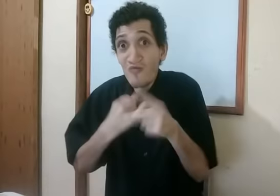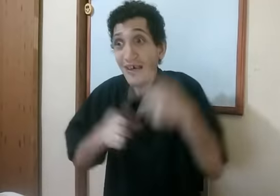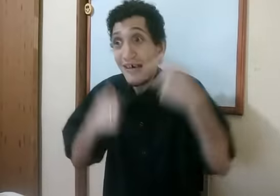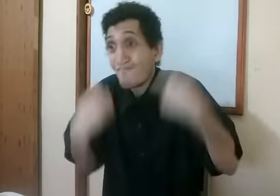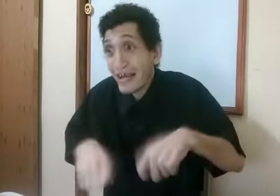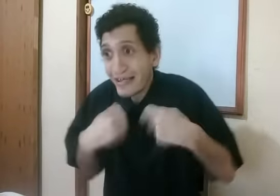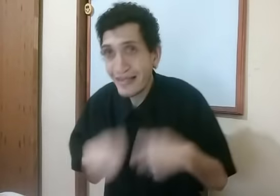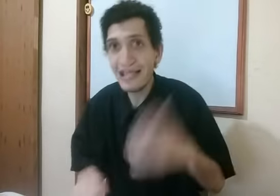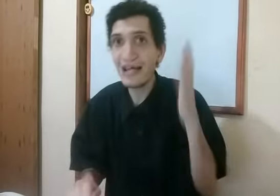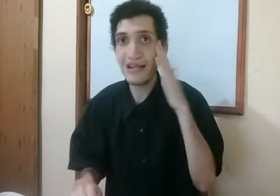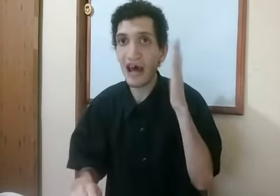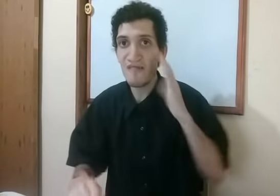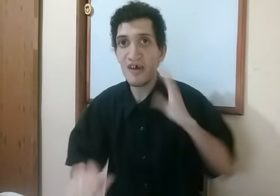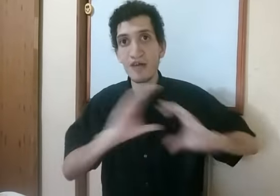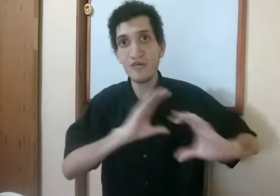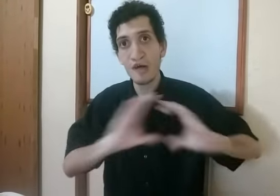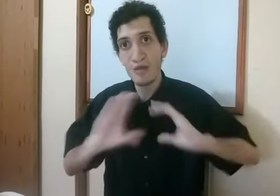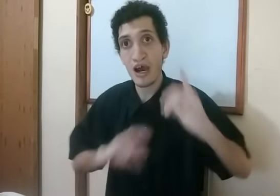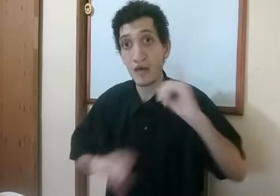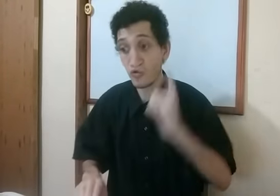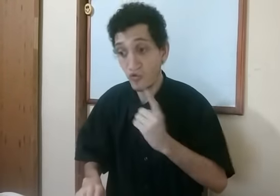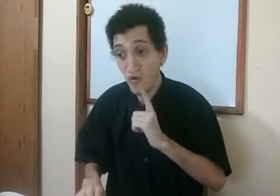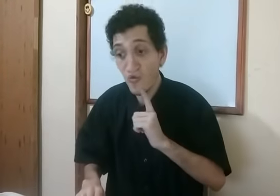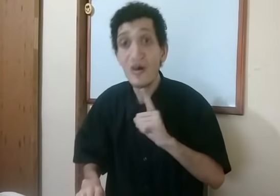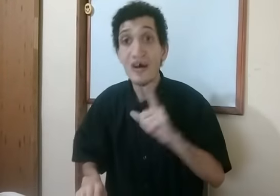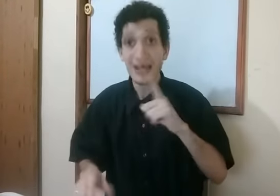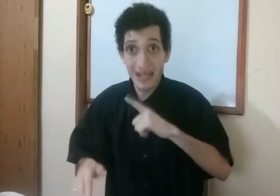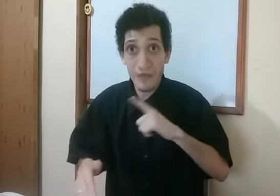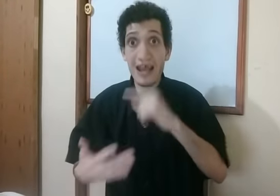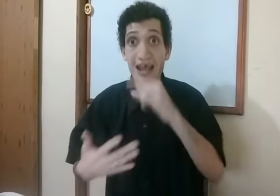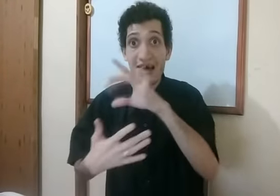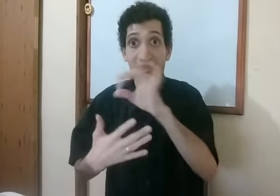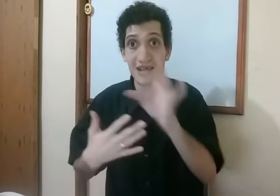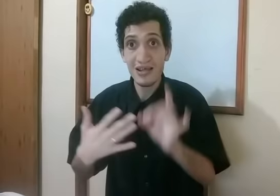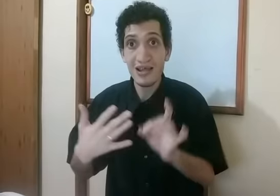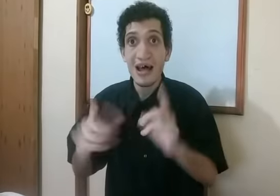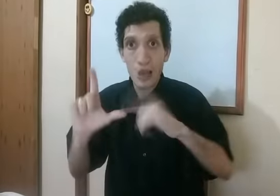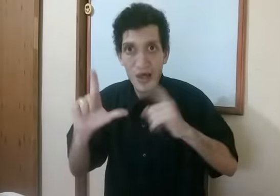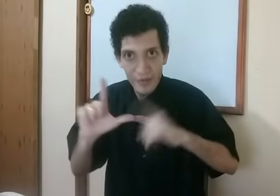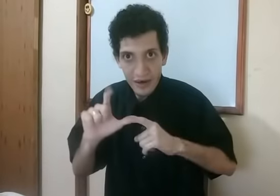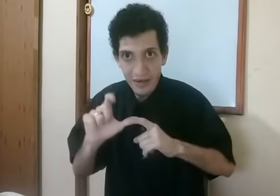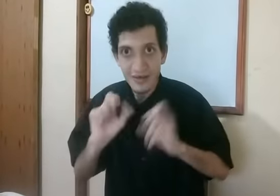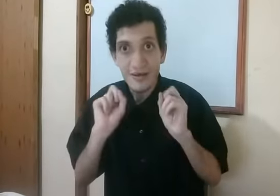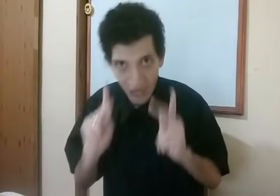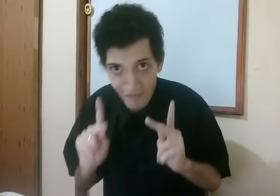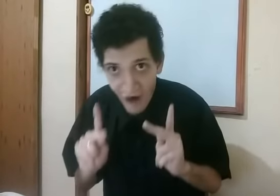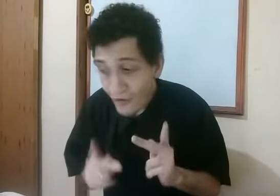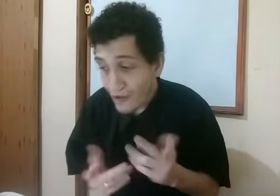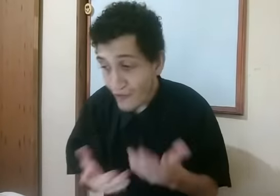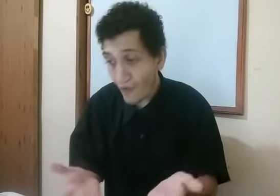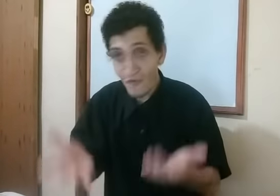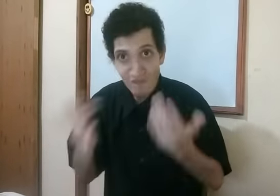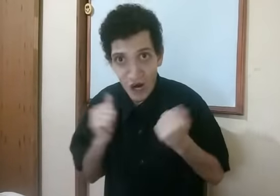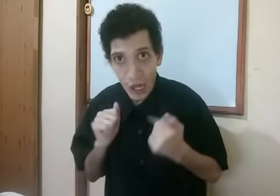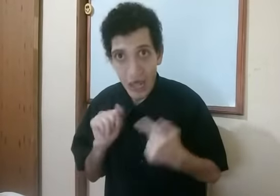você precisa saber para se comunicar com surdo que tem essas letras, tá bom? Então, bora lá, eu vou